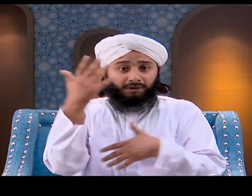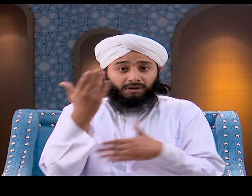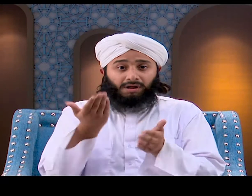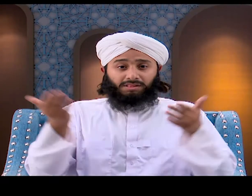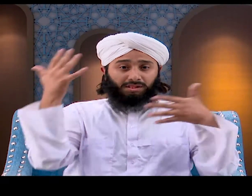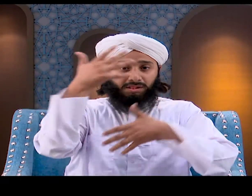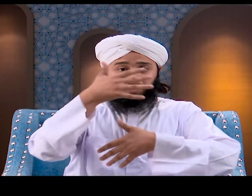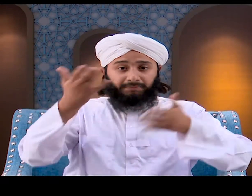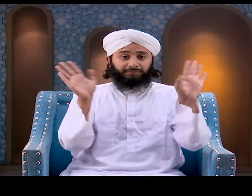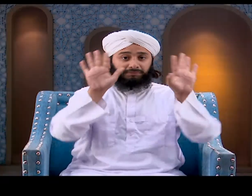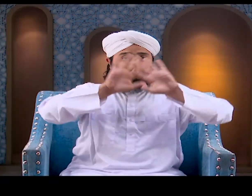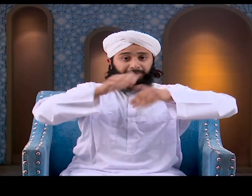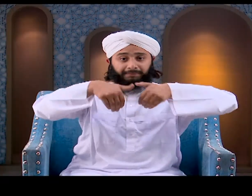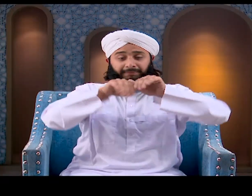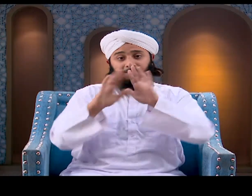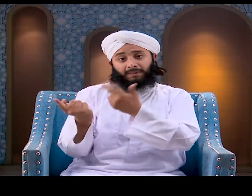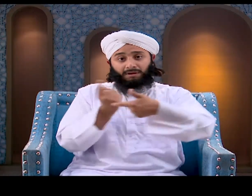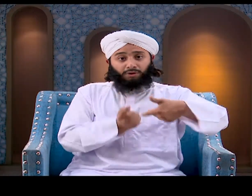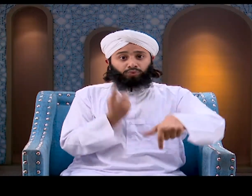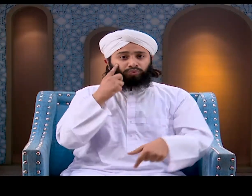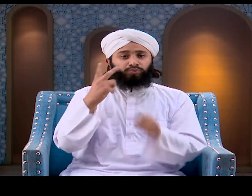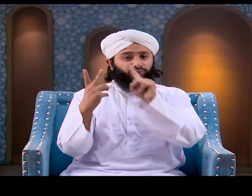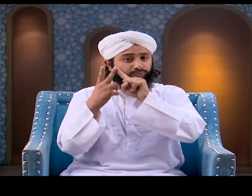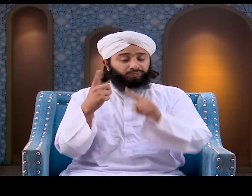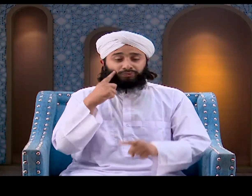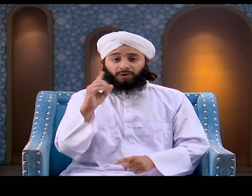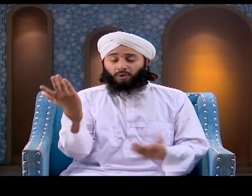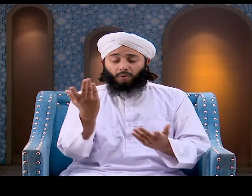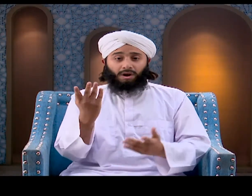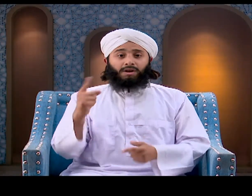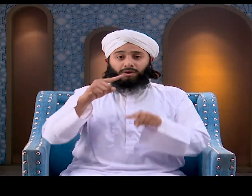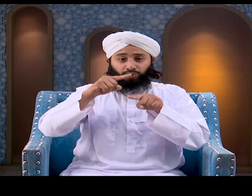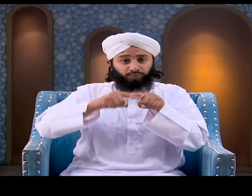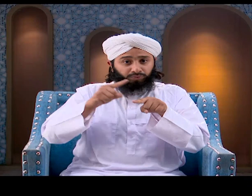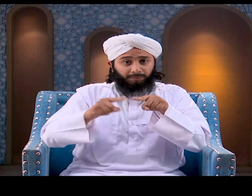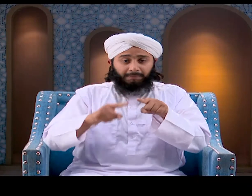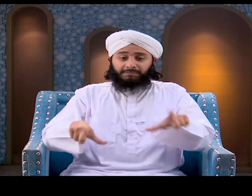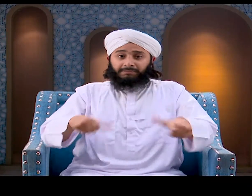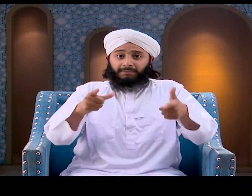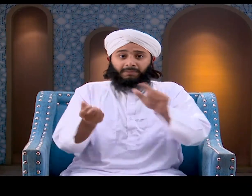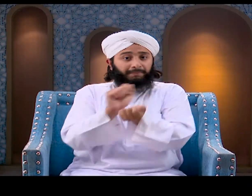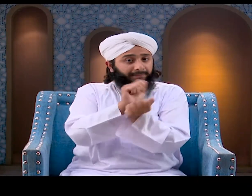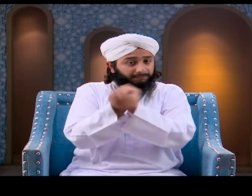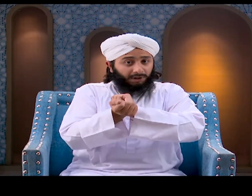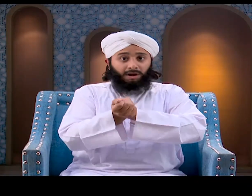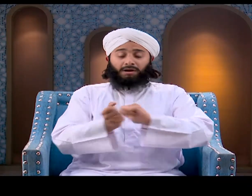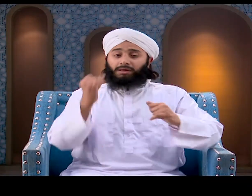اتار دیا جائے گا۔ دوسرا وہ دن ہوگا جب یہ زمین تانبے کی زمین میں بدل جائے گی، آسمان لپیٹ دیا جائے